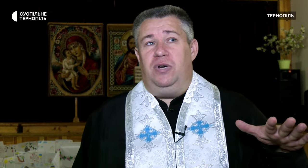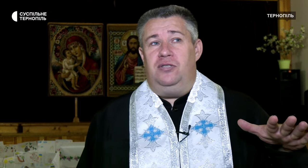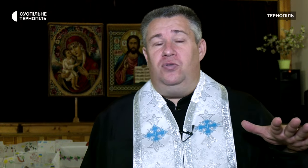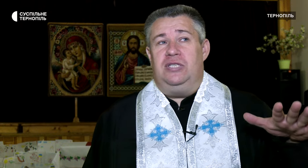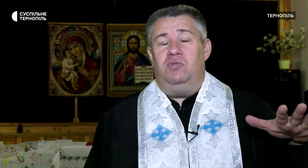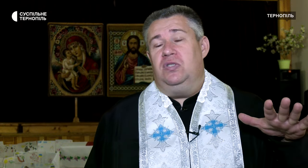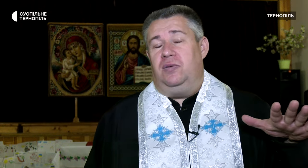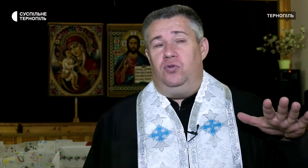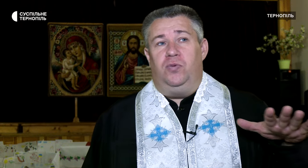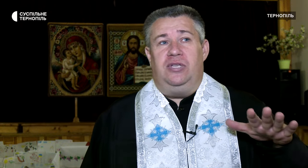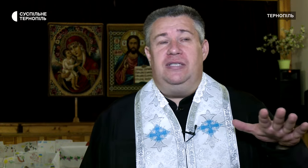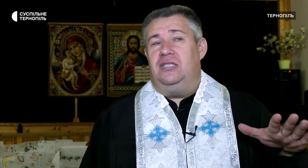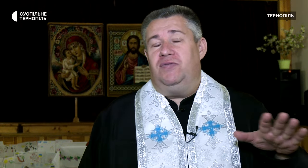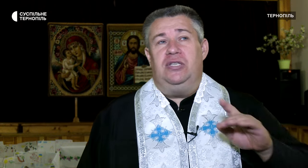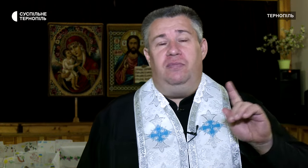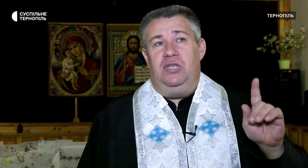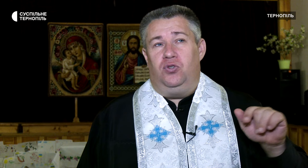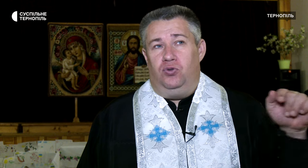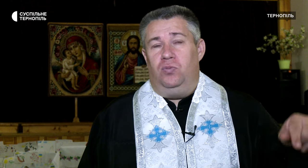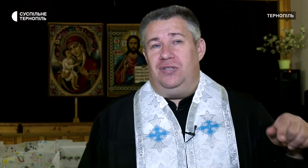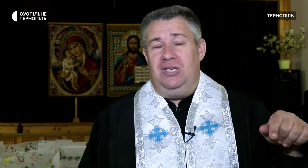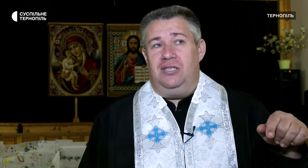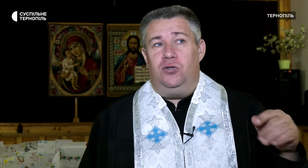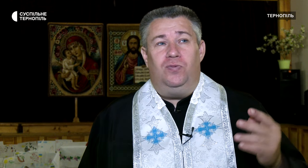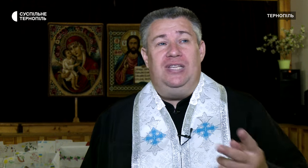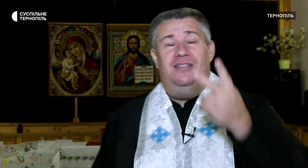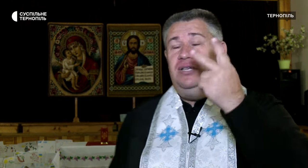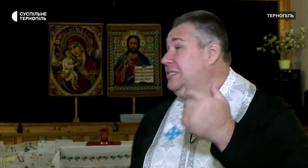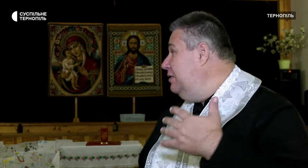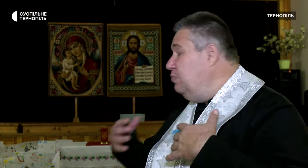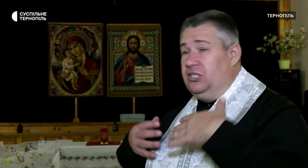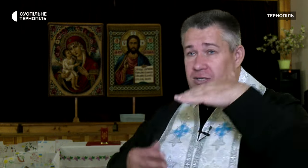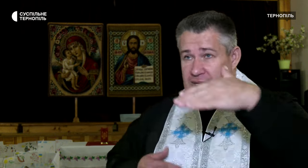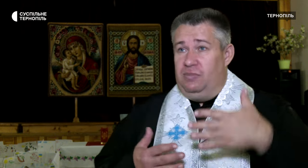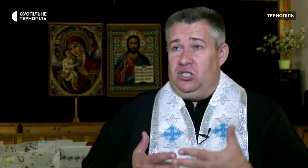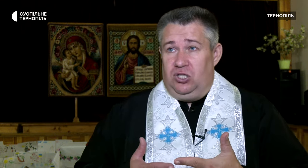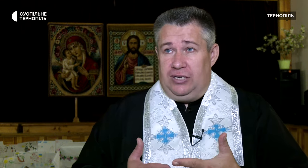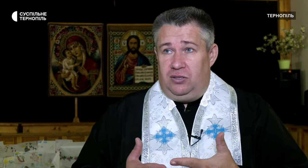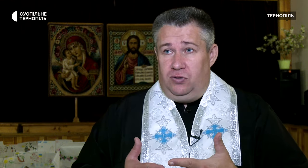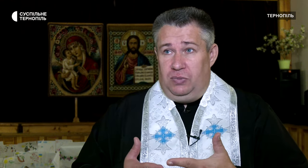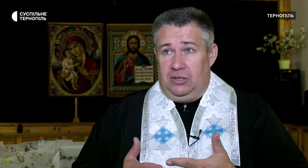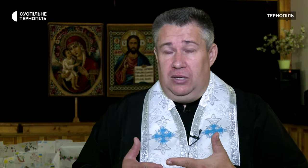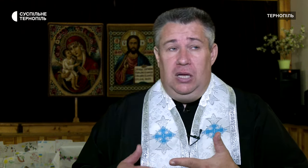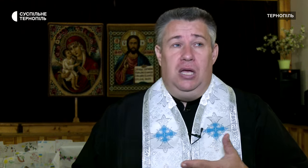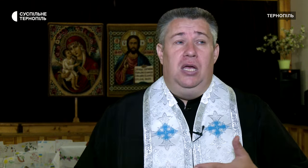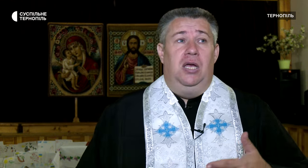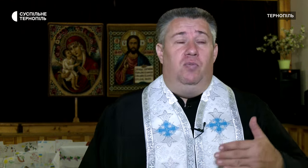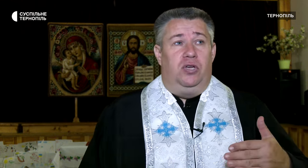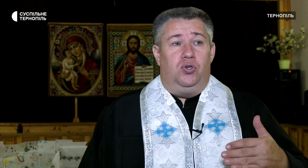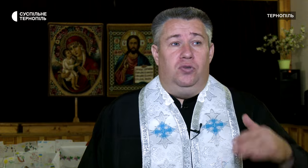інформацію, тобто 30 – це вже найбільше, що тут може влізтися, щоб вони дивилися і бачили, не бачили жести, розумієте? Бо якщо